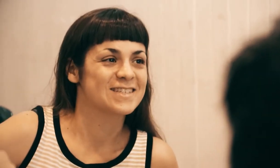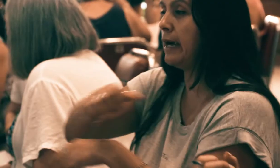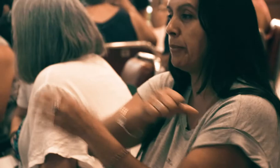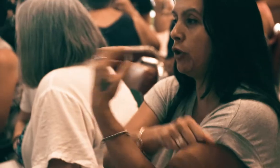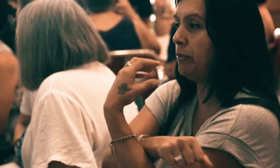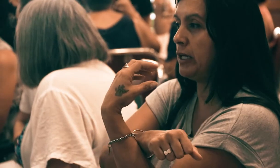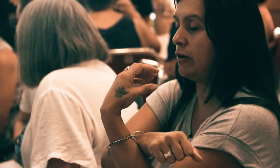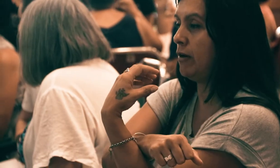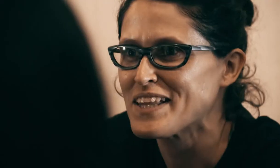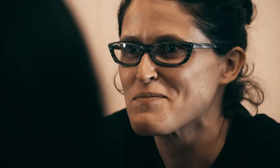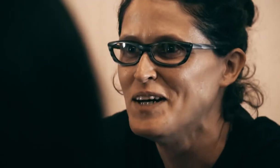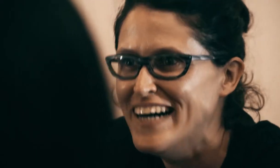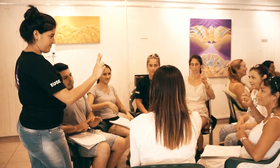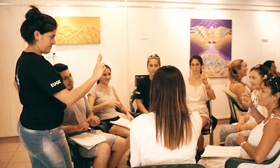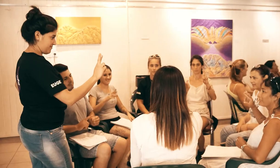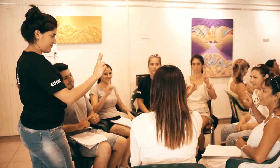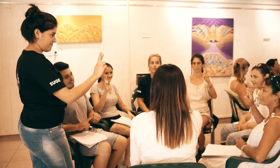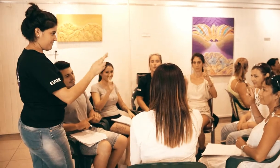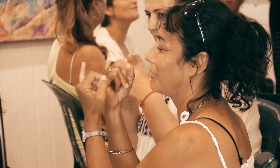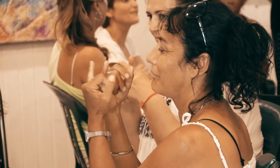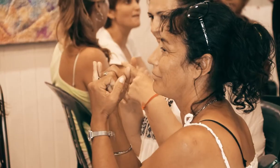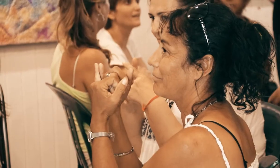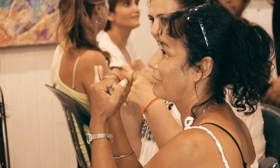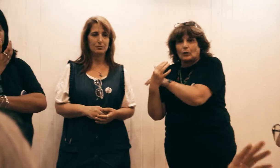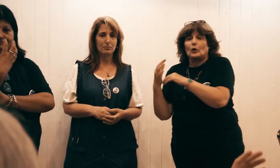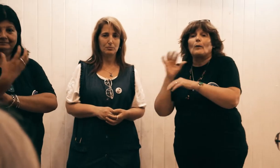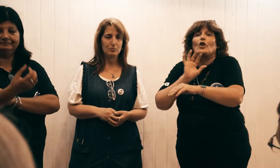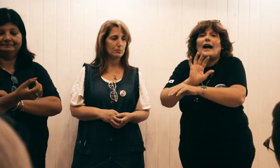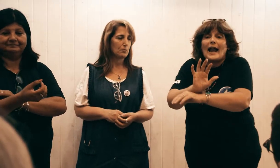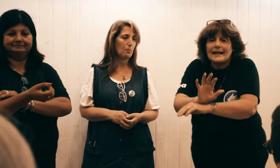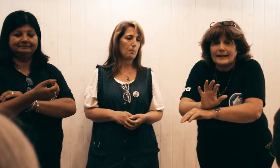volar, subir, bajar contigo sin alas, volar.